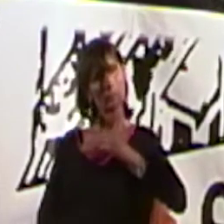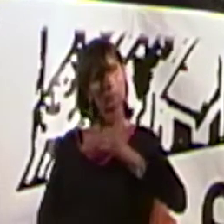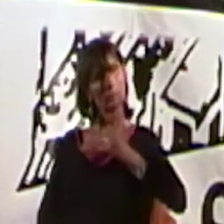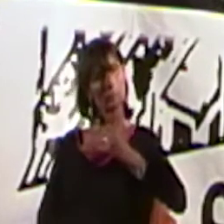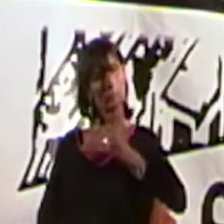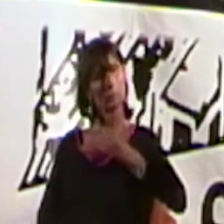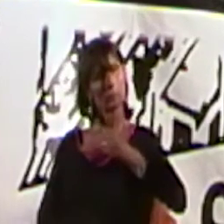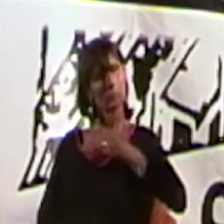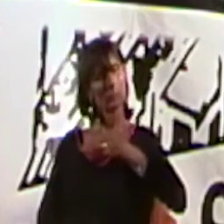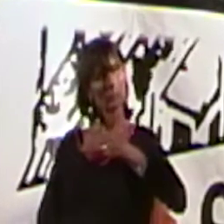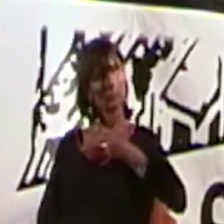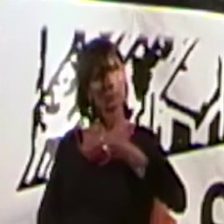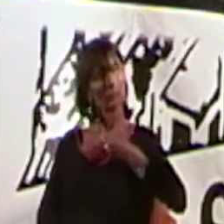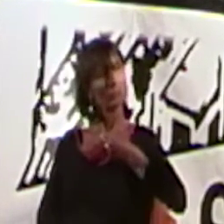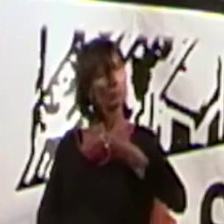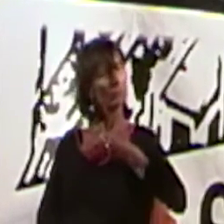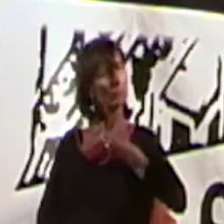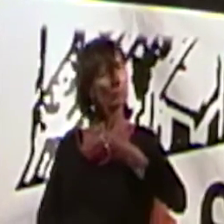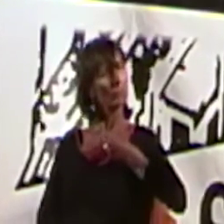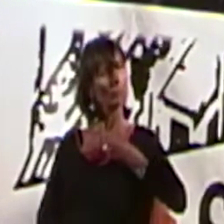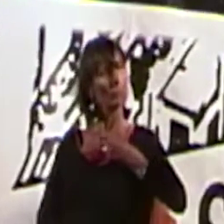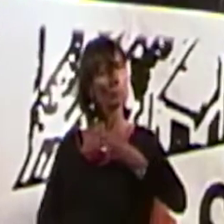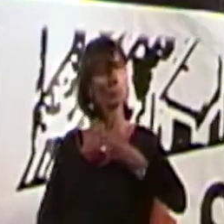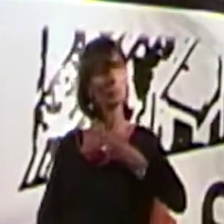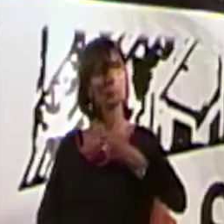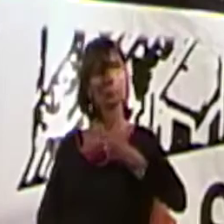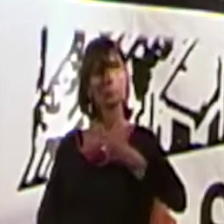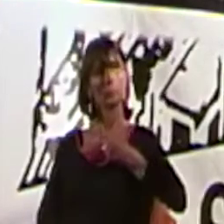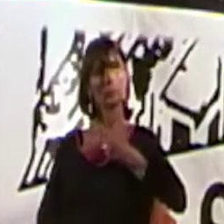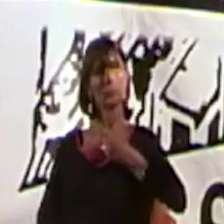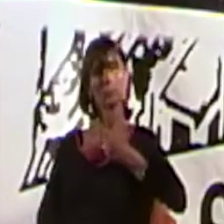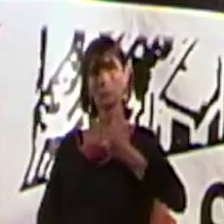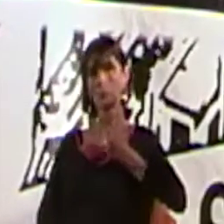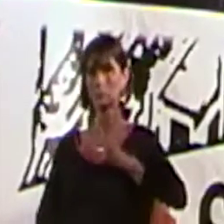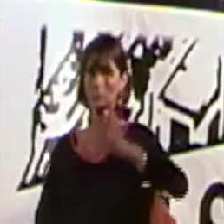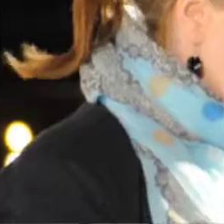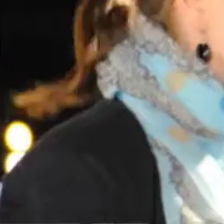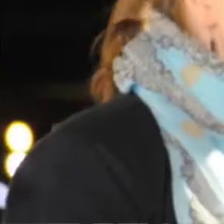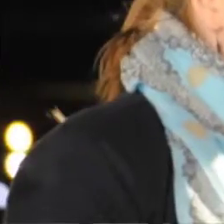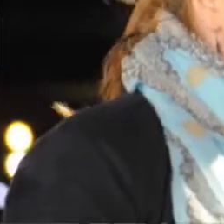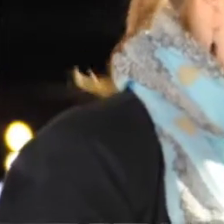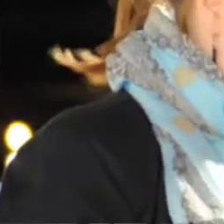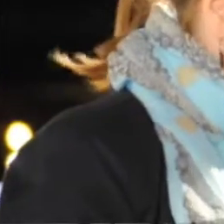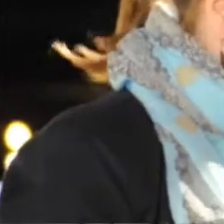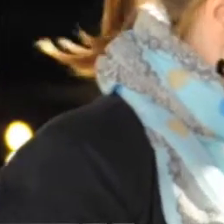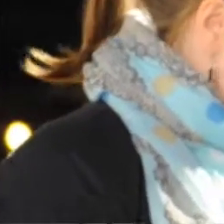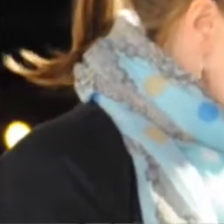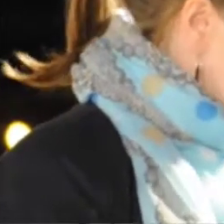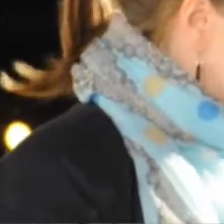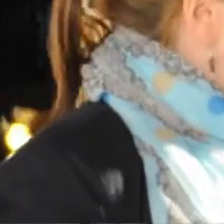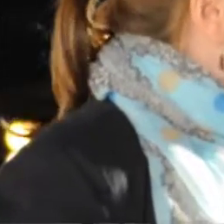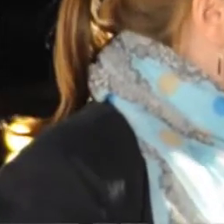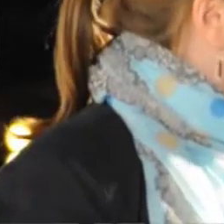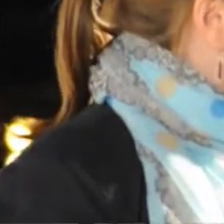sac toutes les structures d'organisation de la bourgeoisie pour se créer leur propre structure de décision, il faut que les militants, convaincus